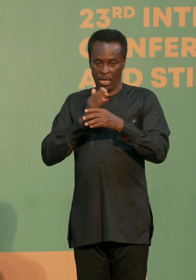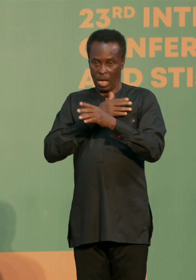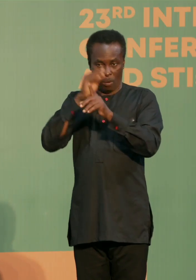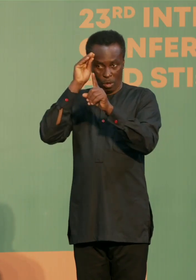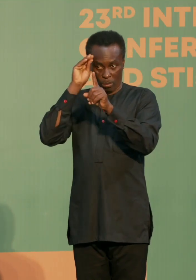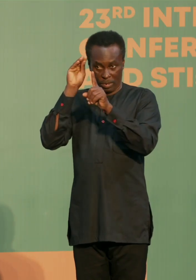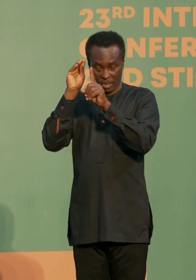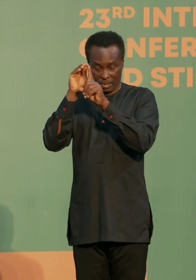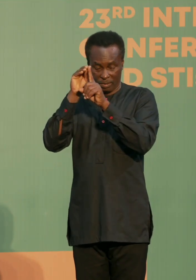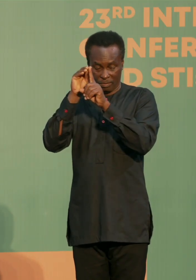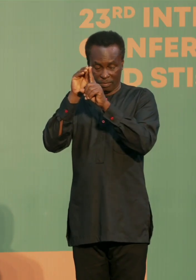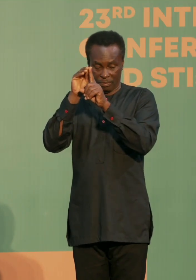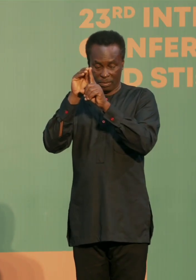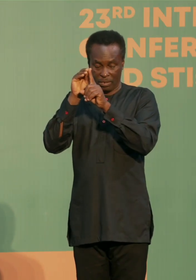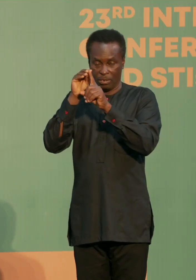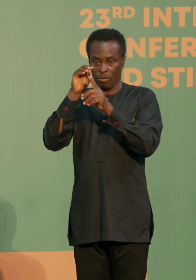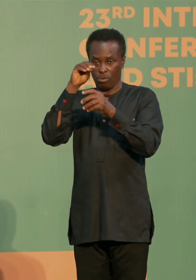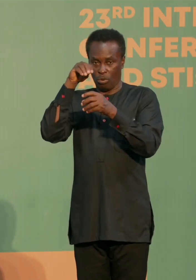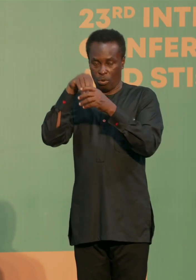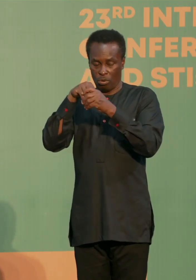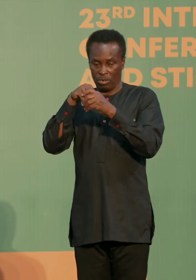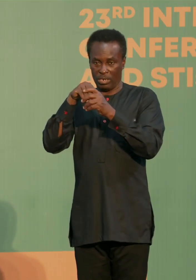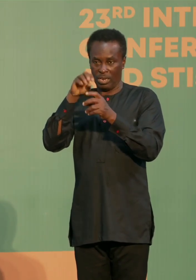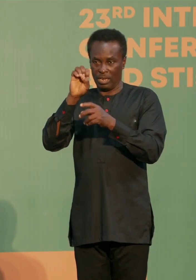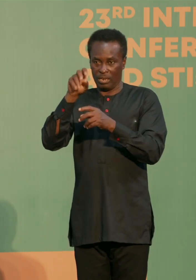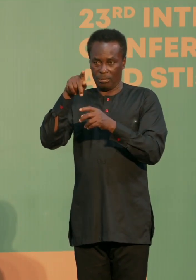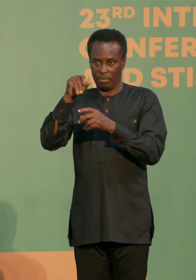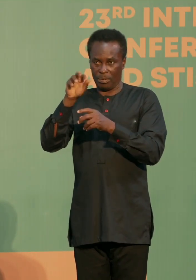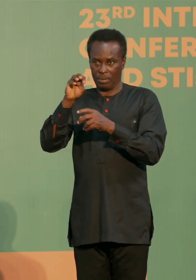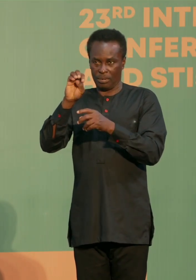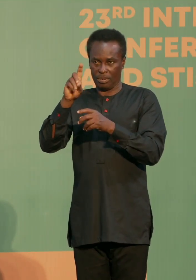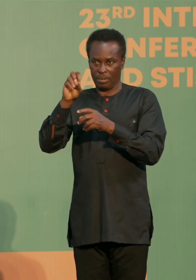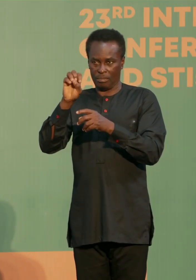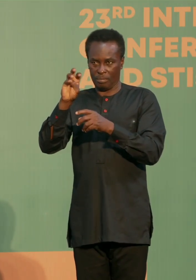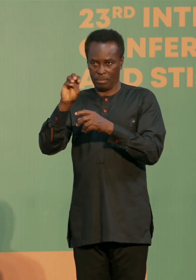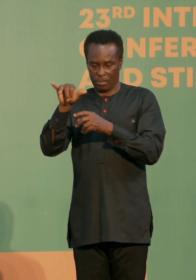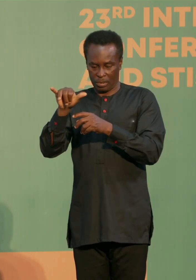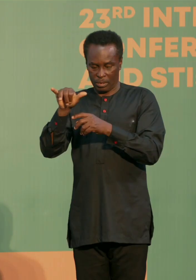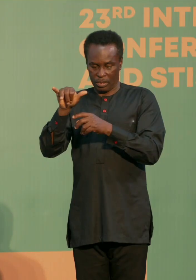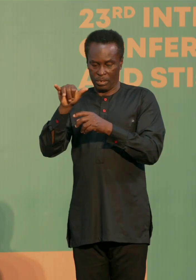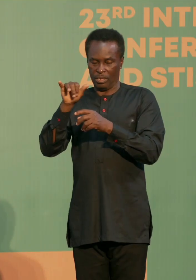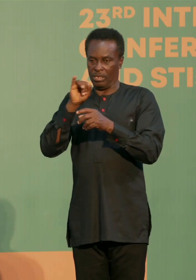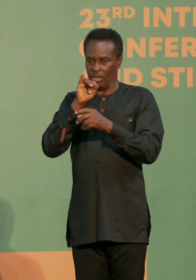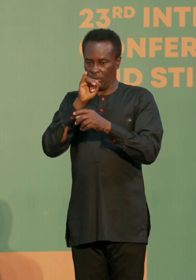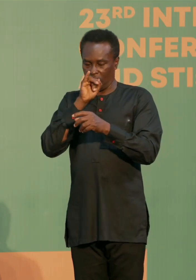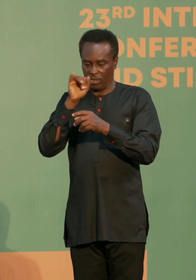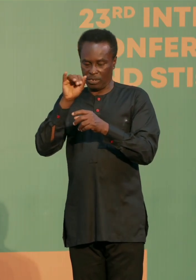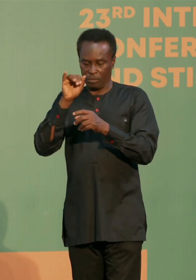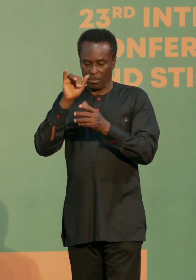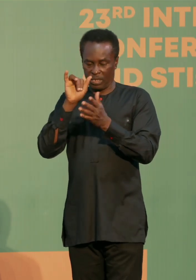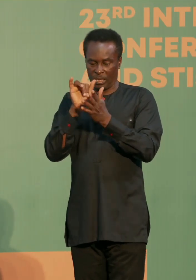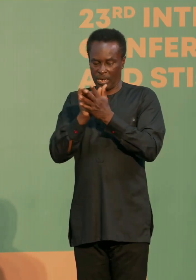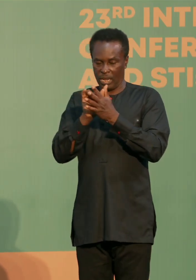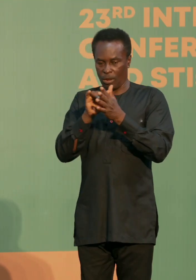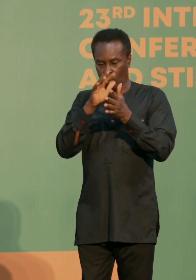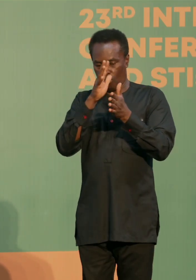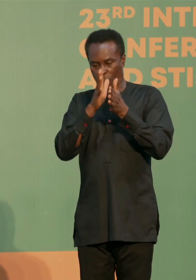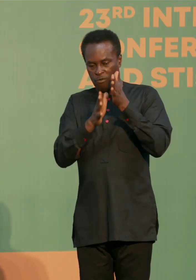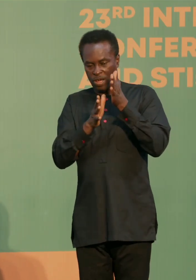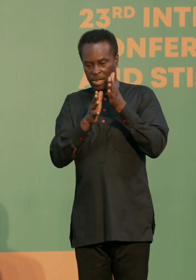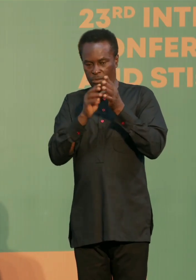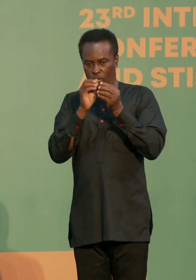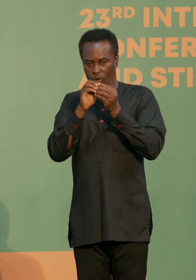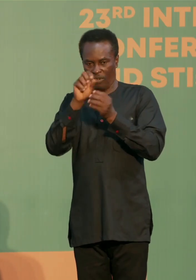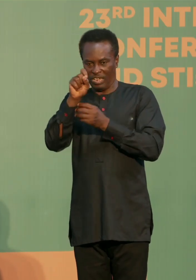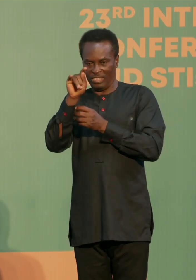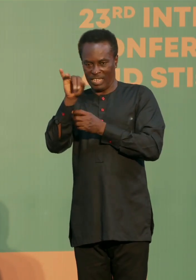Notre étude avait pour objectif de déterminer les profils épidémiologiques des IST non virales chez les femmes enceintes